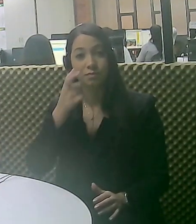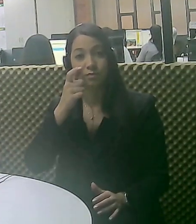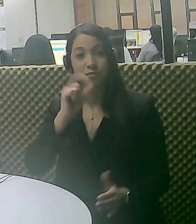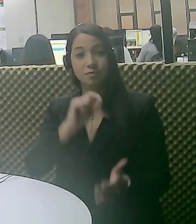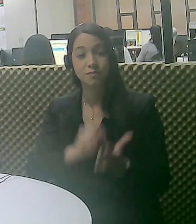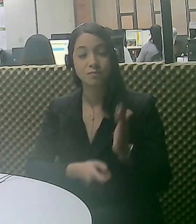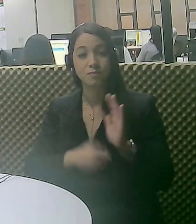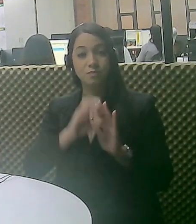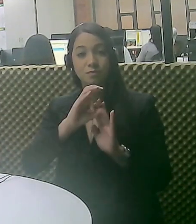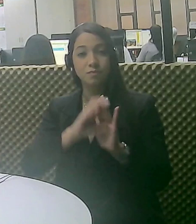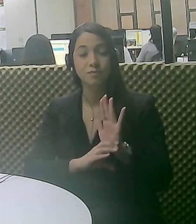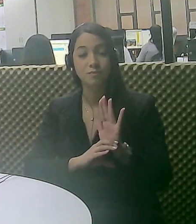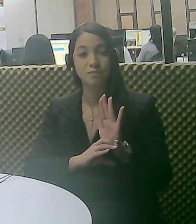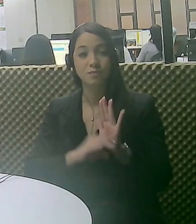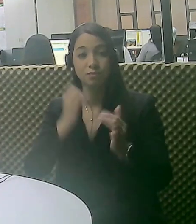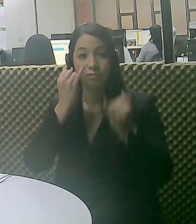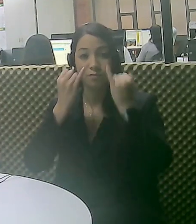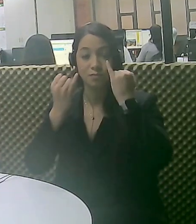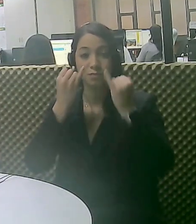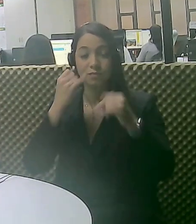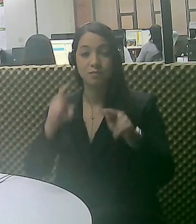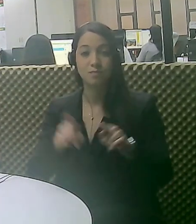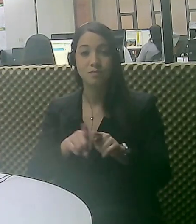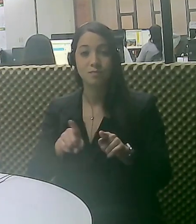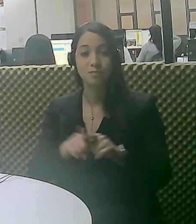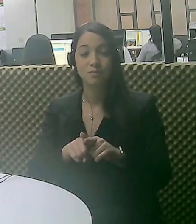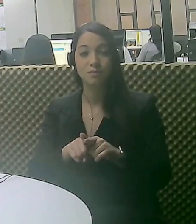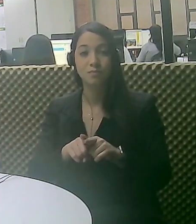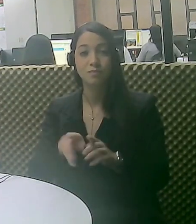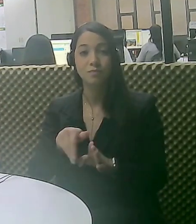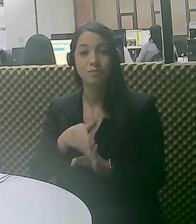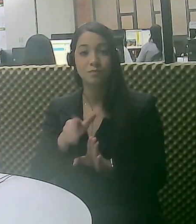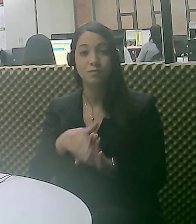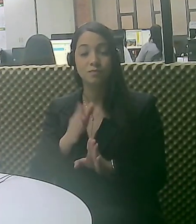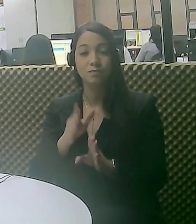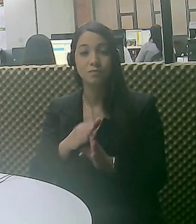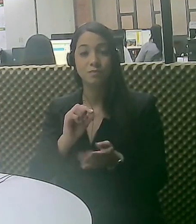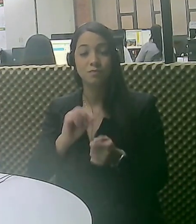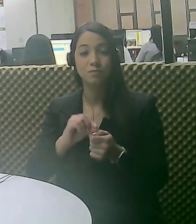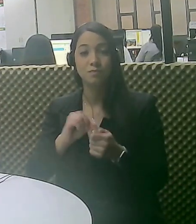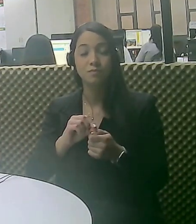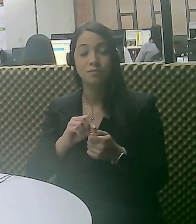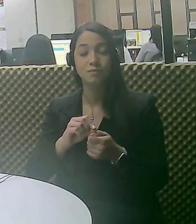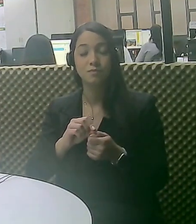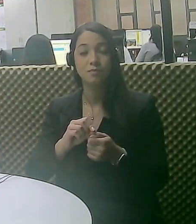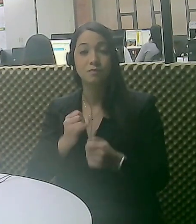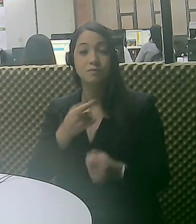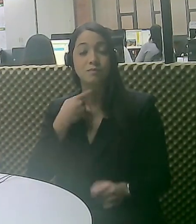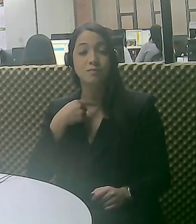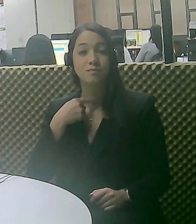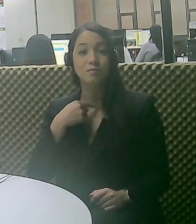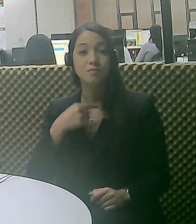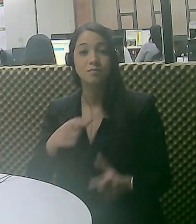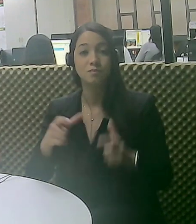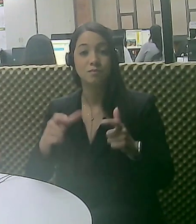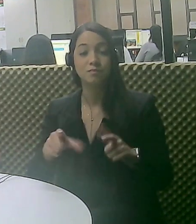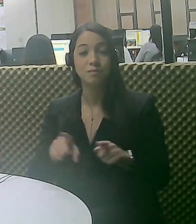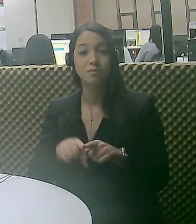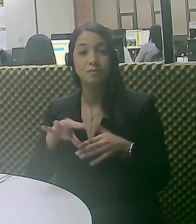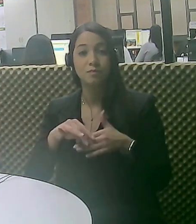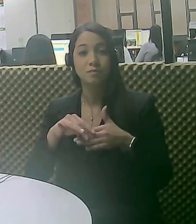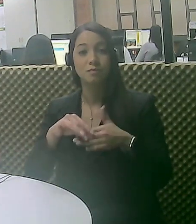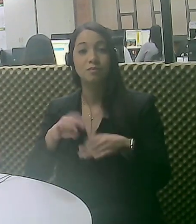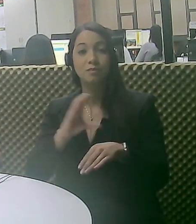cadastrar currículo no banco de dados e também recebem orientação na confecção, caso queiram. O local também encaminha